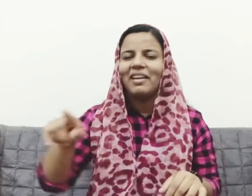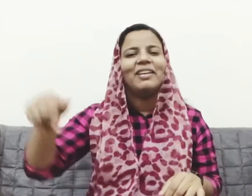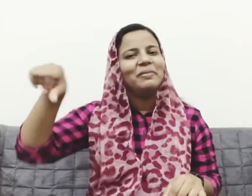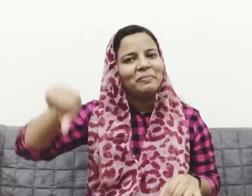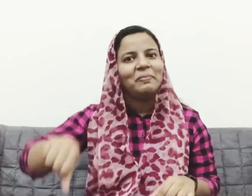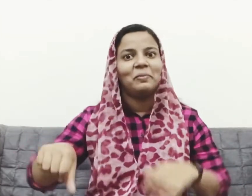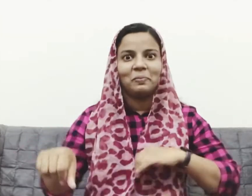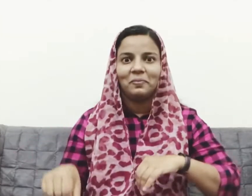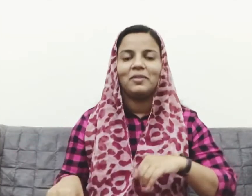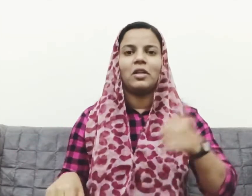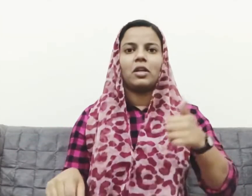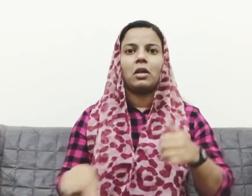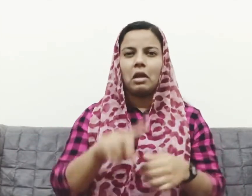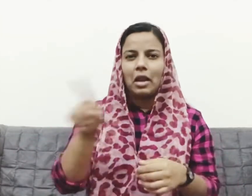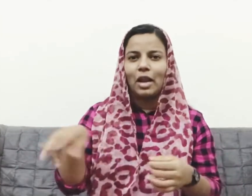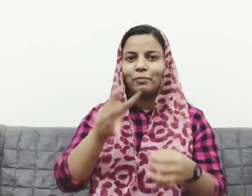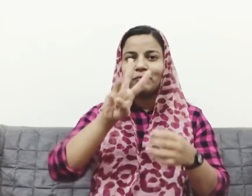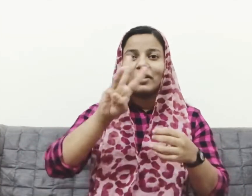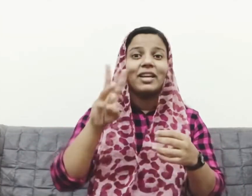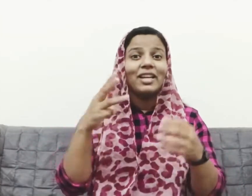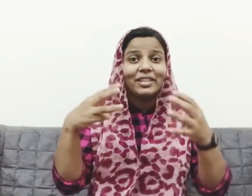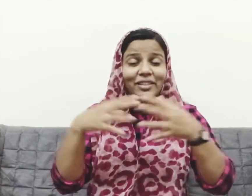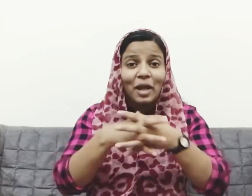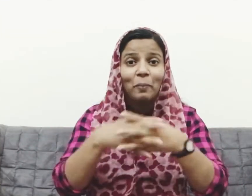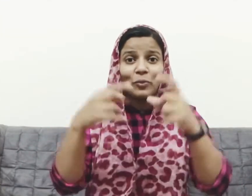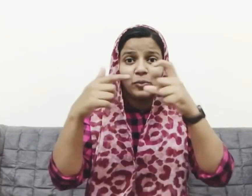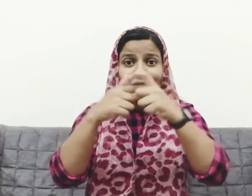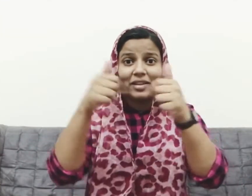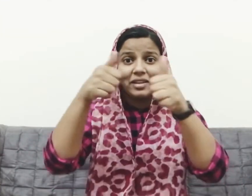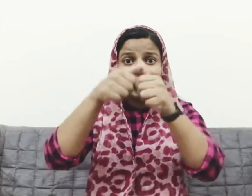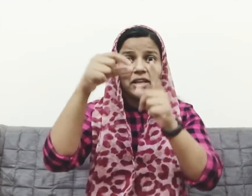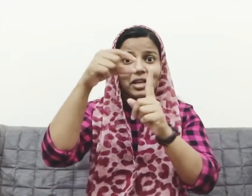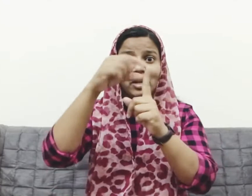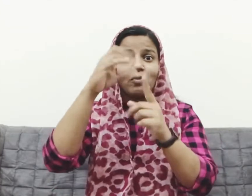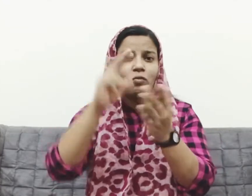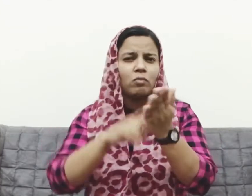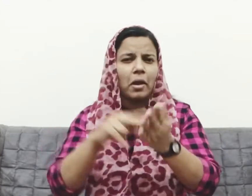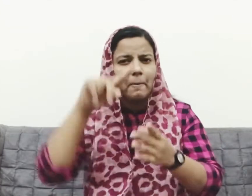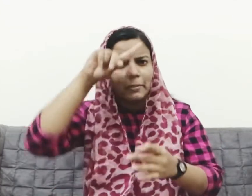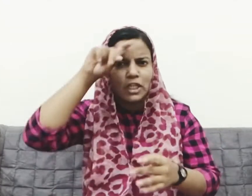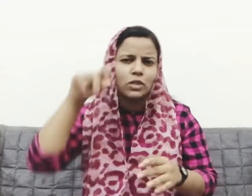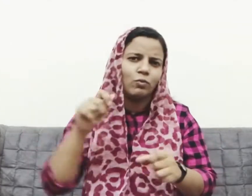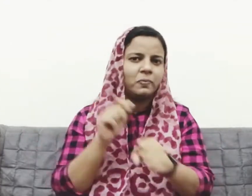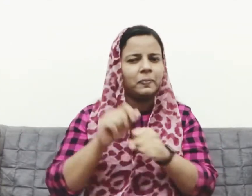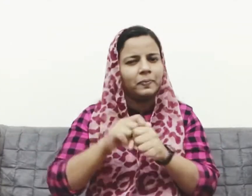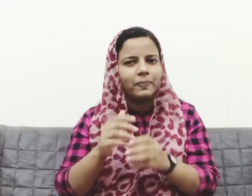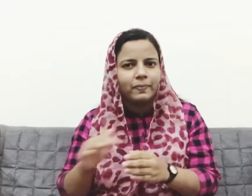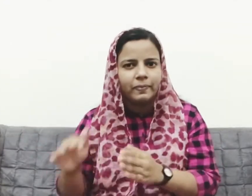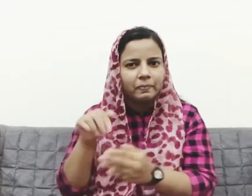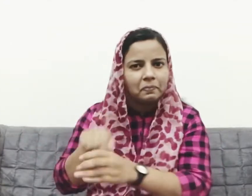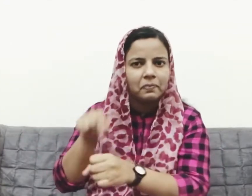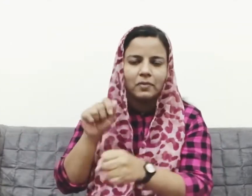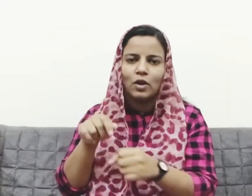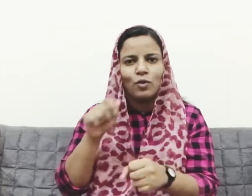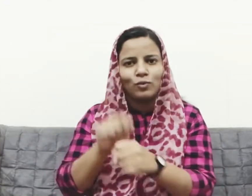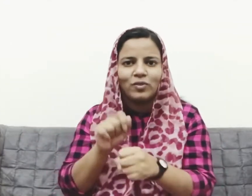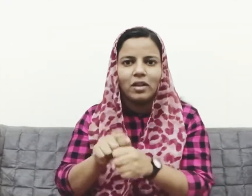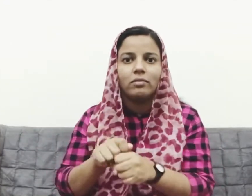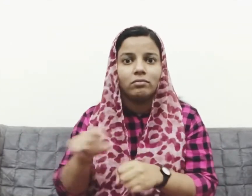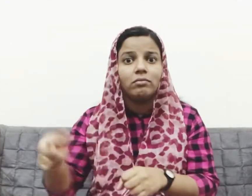പറഞ്ഞത്, നിനക്കെതിരായി വരുന്ന ഒരായുധവും ഫലിക്കുകയില്ല. ഒരു പക്ഷേ ആയുധമുണ്ടാക്കും, ആയുധം ആയുധപ്പുരയിൽ ഉണ്ടാക്കിയെന്നിരിക്കും. പക്ഷെ ഈ